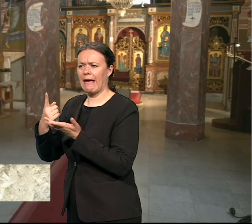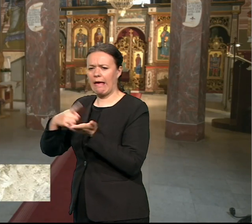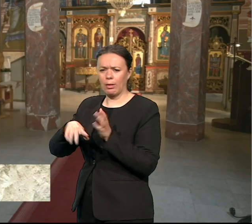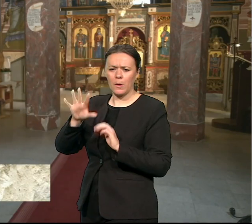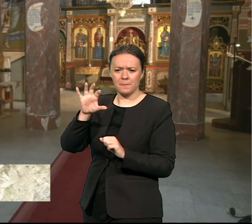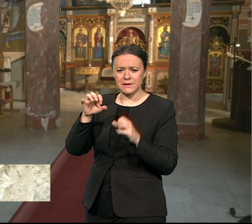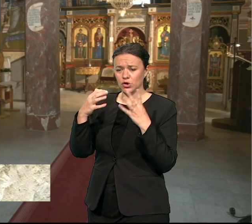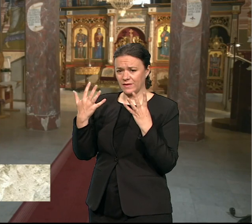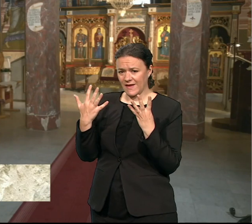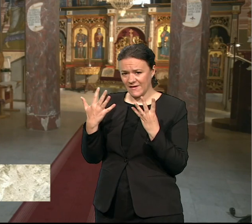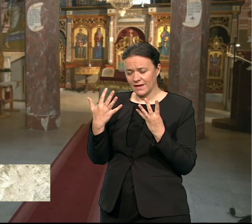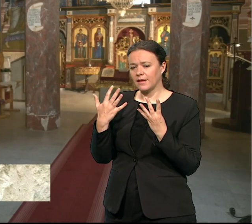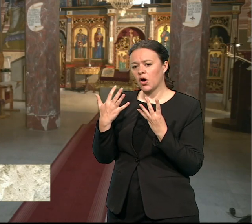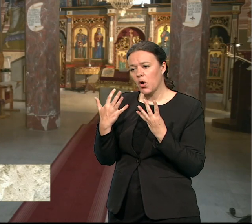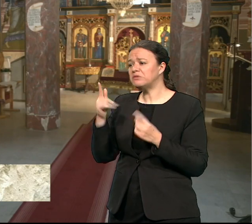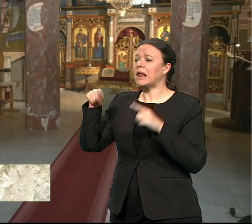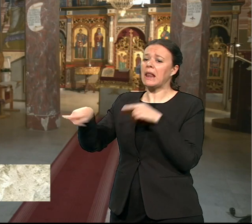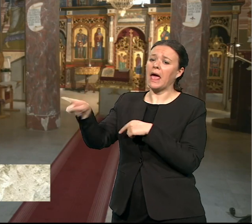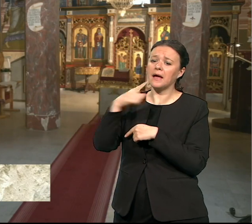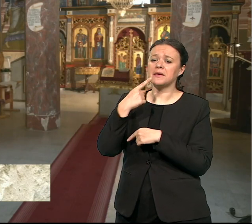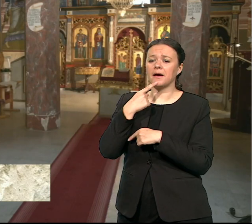509. Jedni govore oko